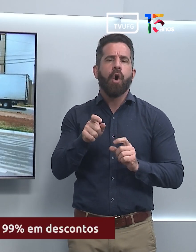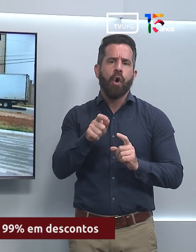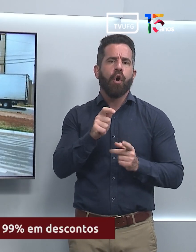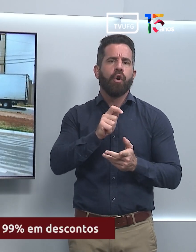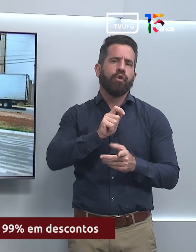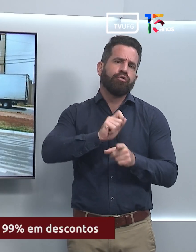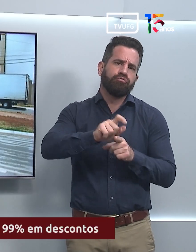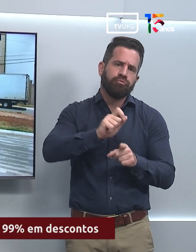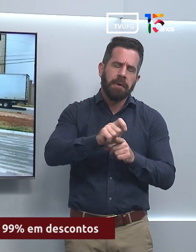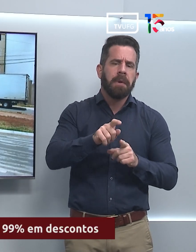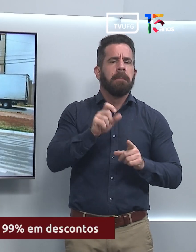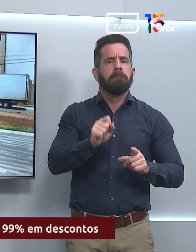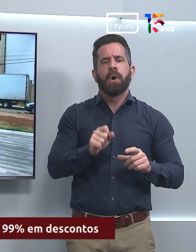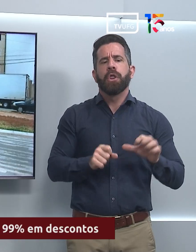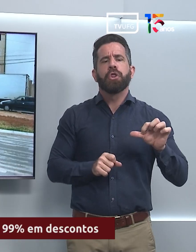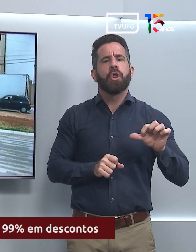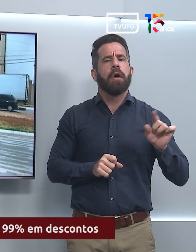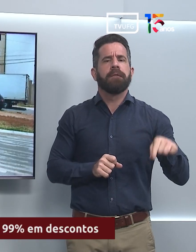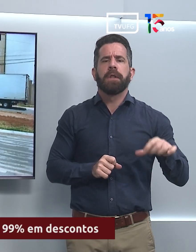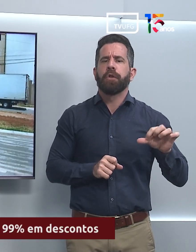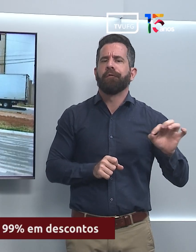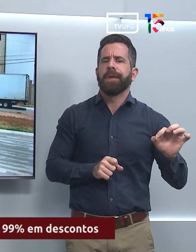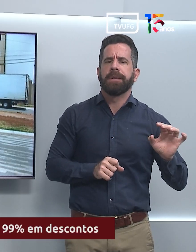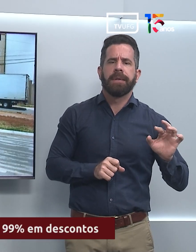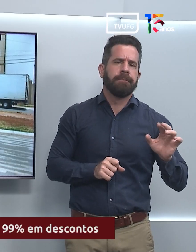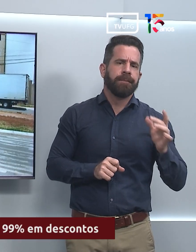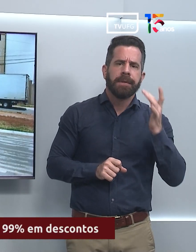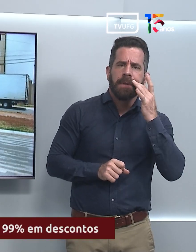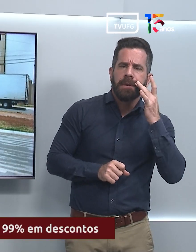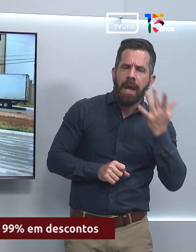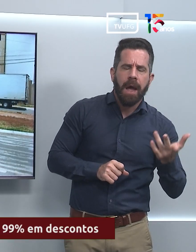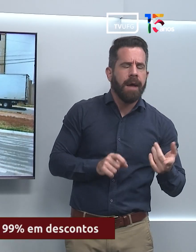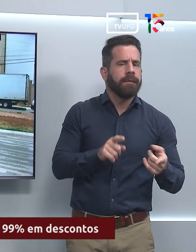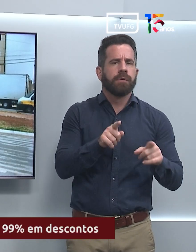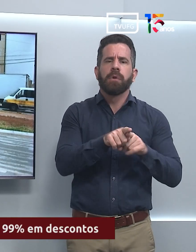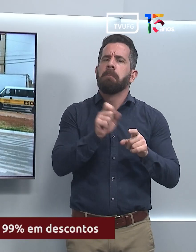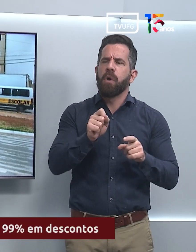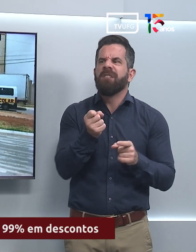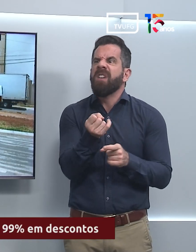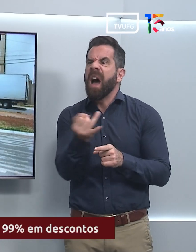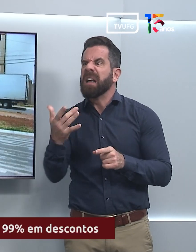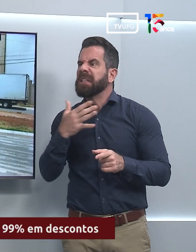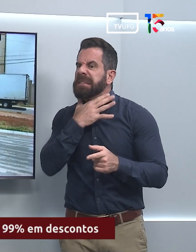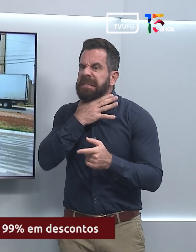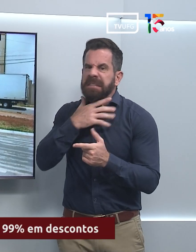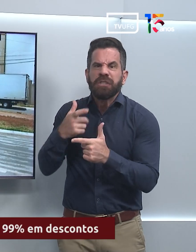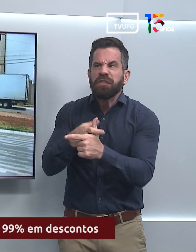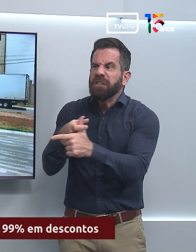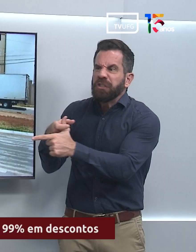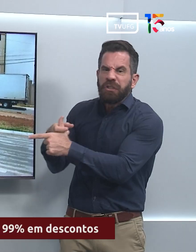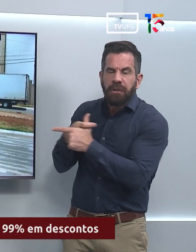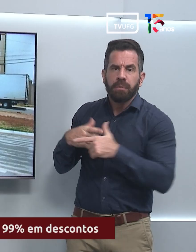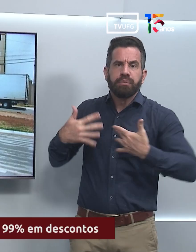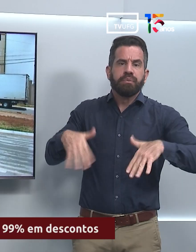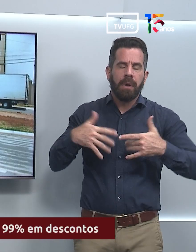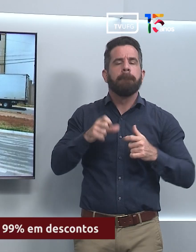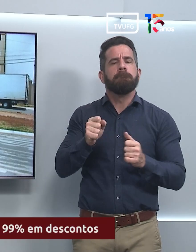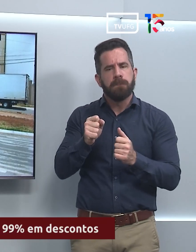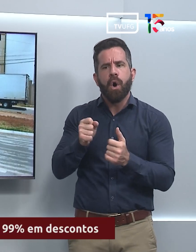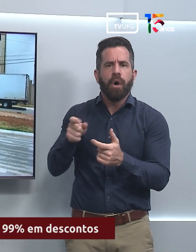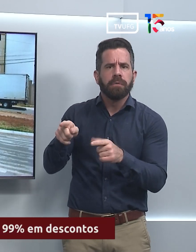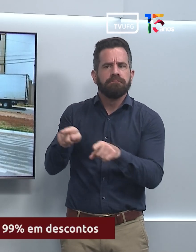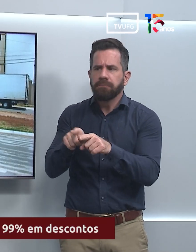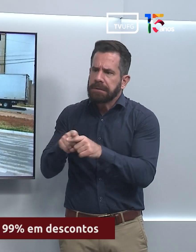de R$ 9,90. Também dá para negociar várias dívidas de uma vez e parcelar elas. Além do site do aplicativo,